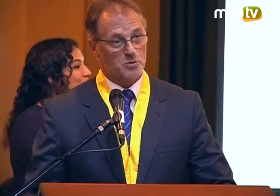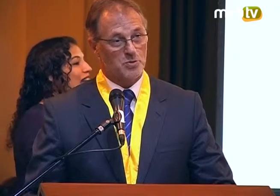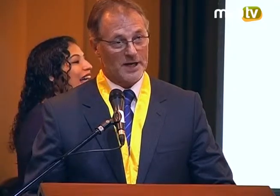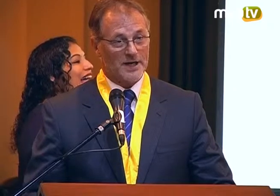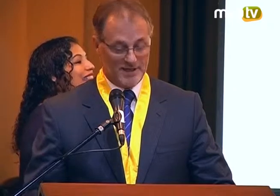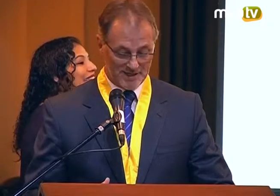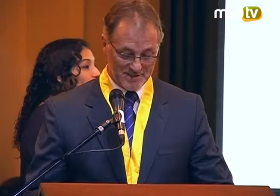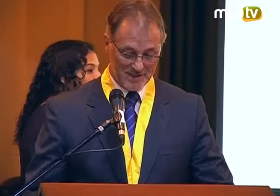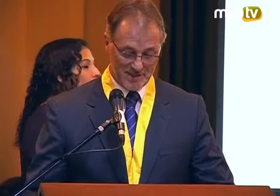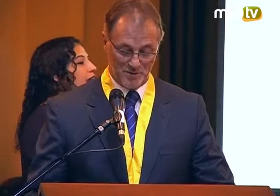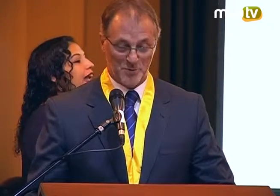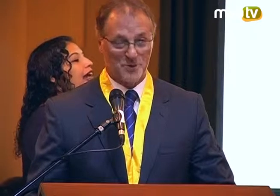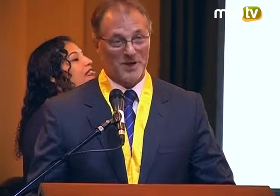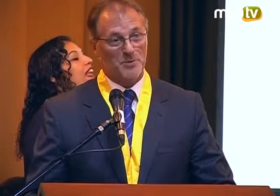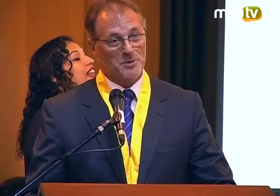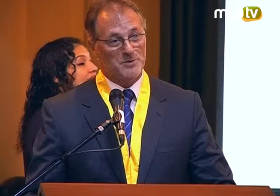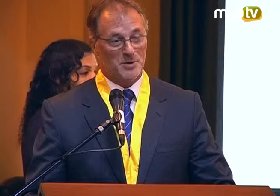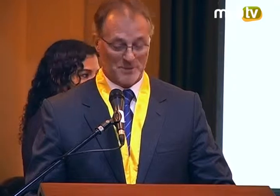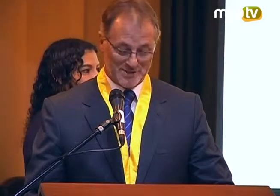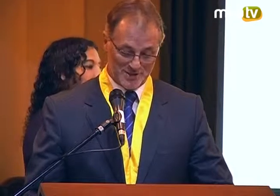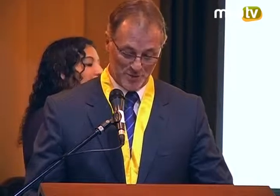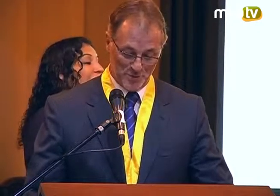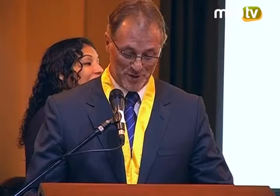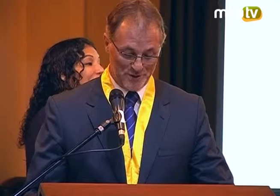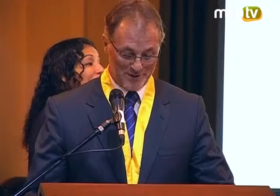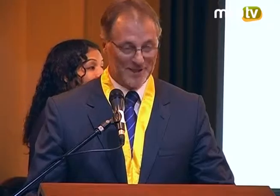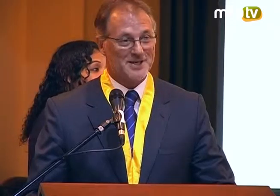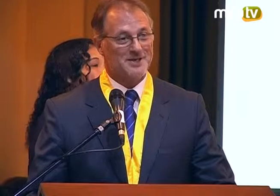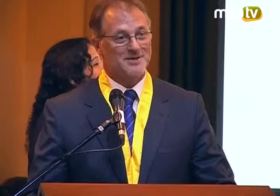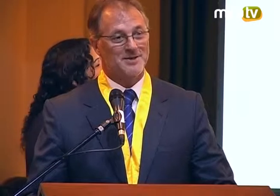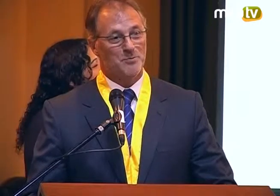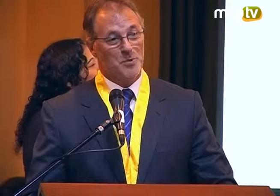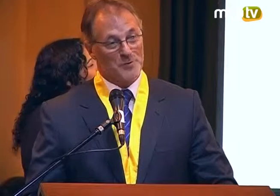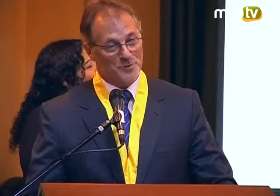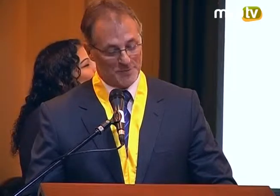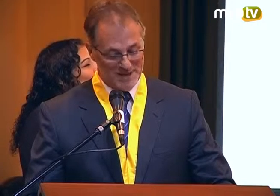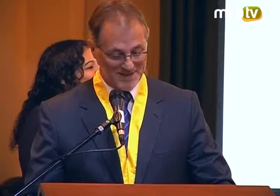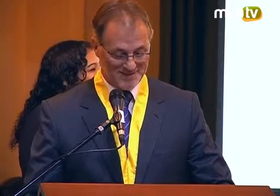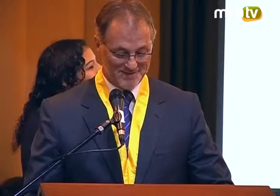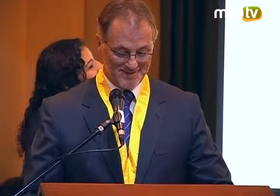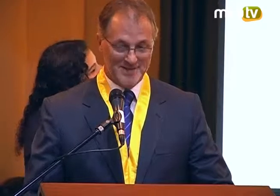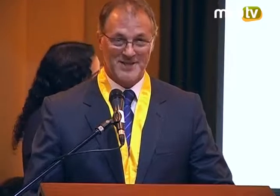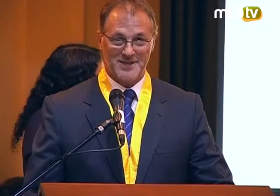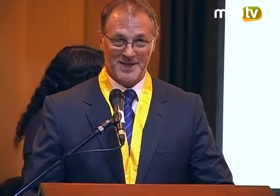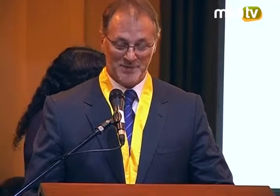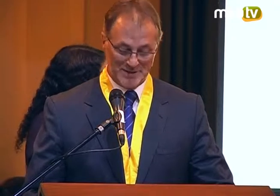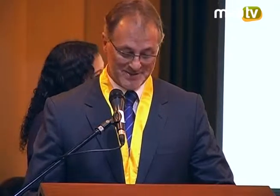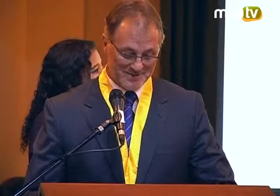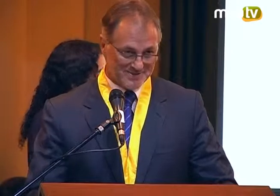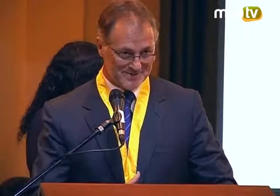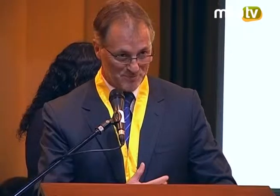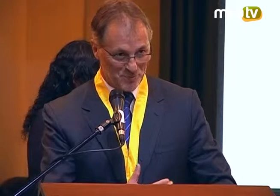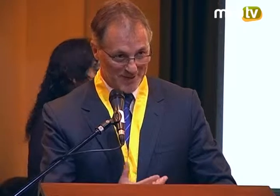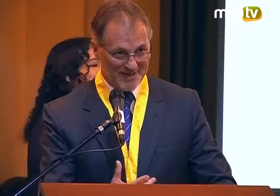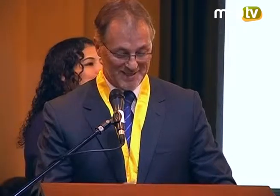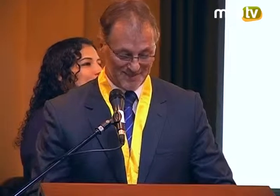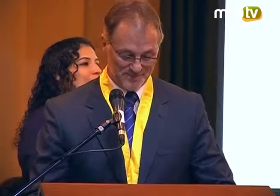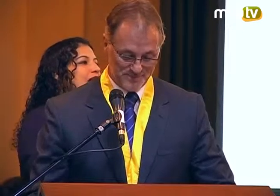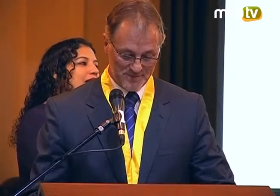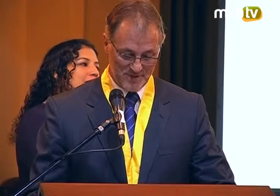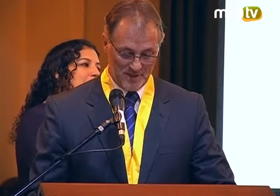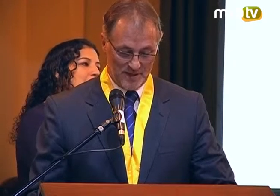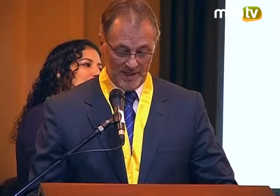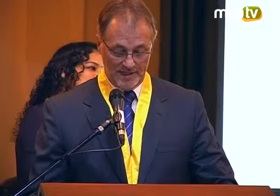por su cálida reseña, como la que hemos visto, además ha sido muy divertida, muy informada y además muy